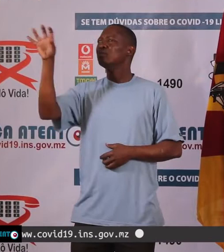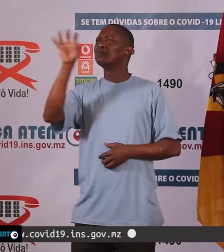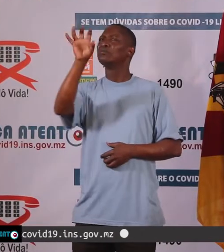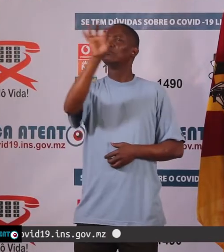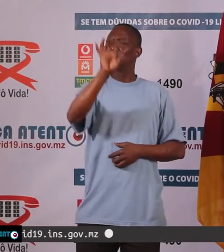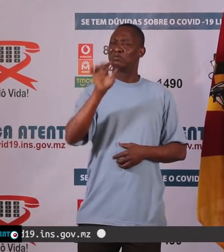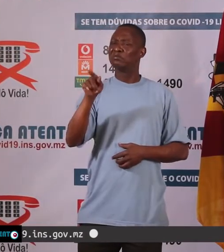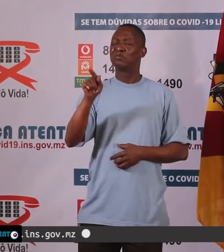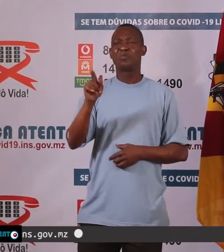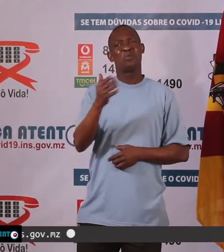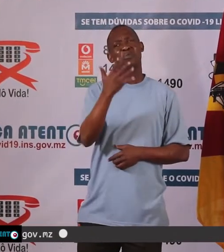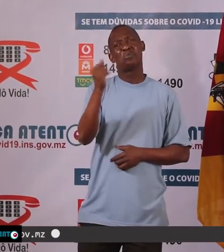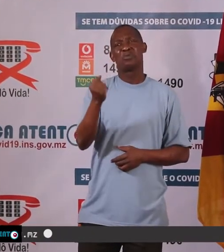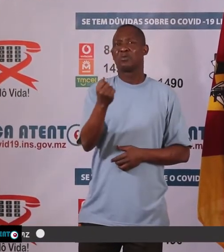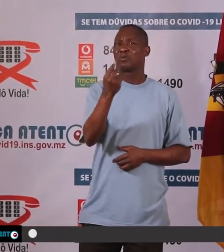casos.